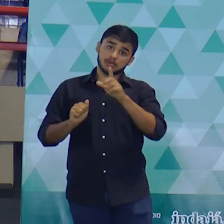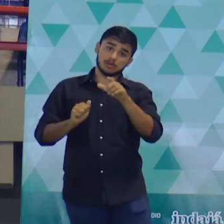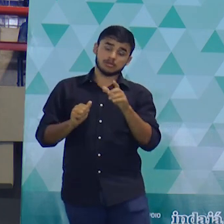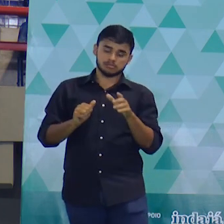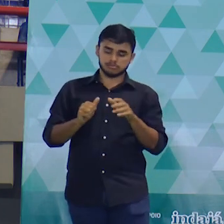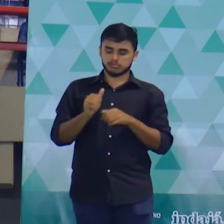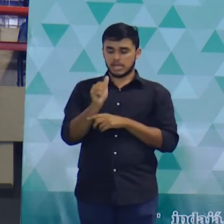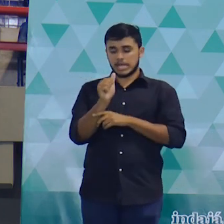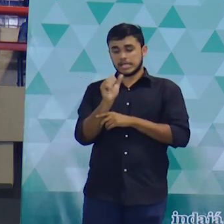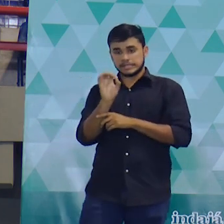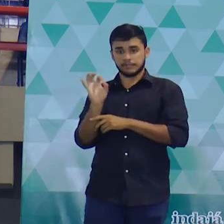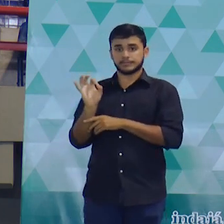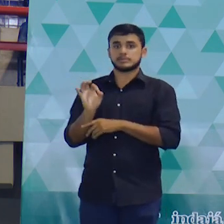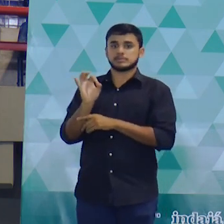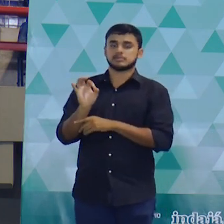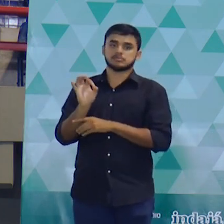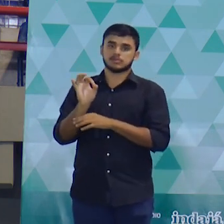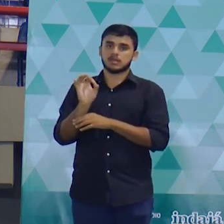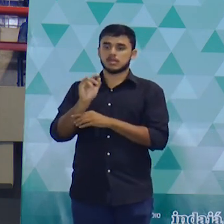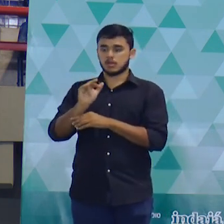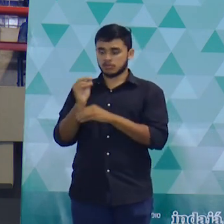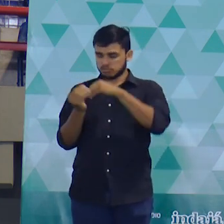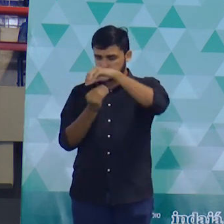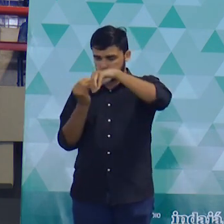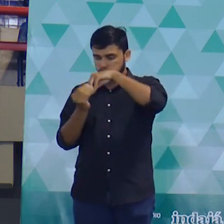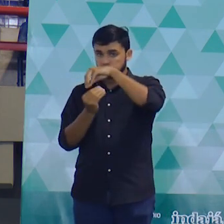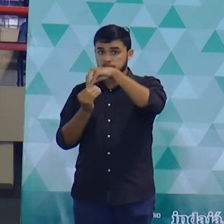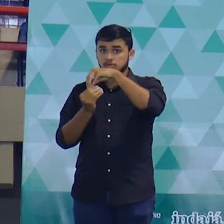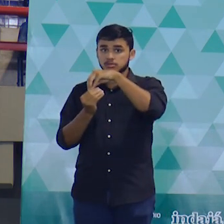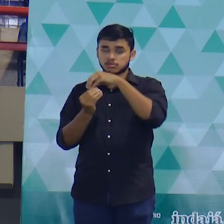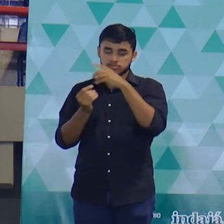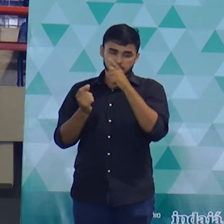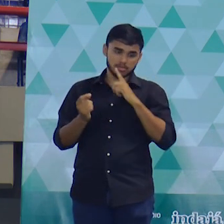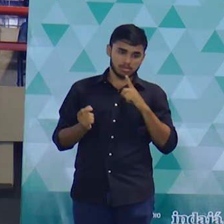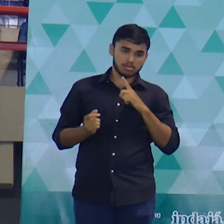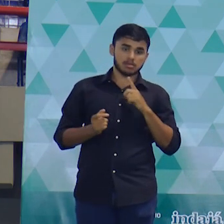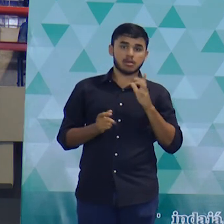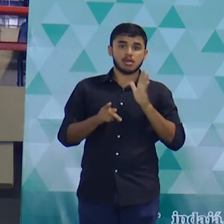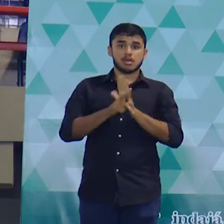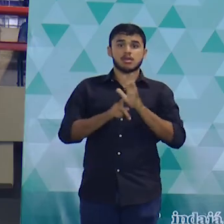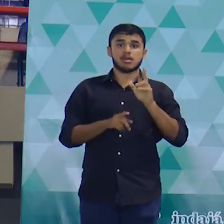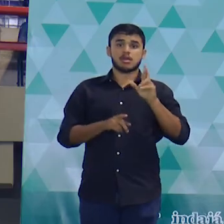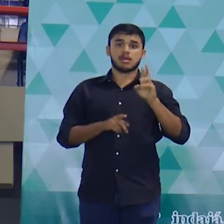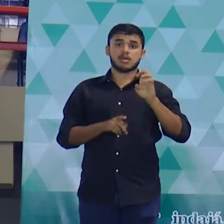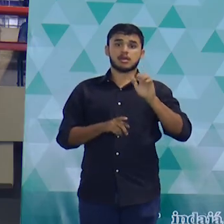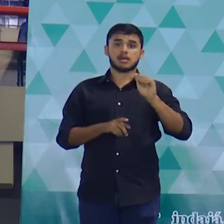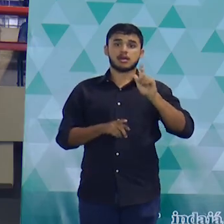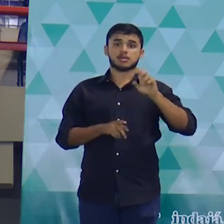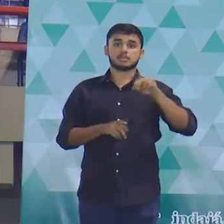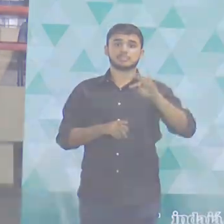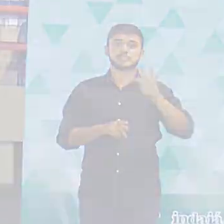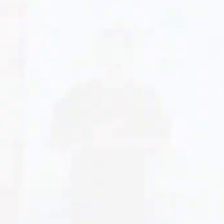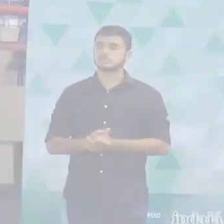100% puro e o rendimento da reação não era 100%. Ok?